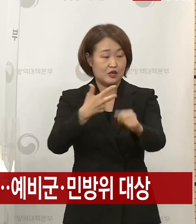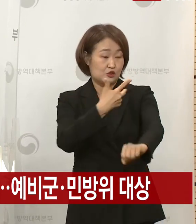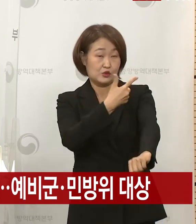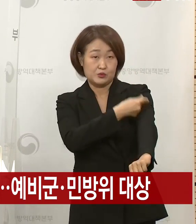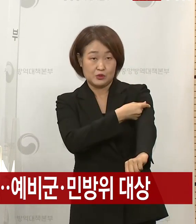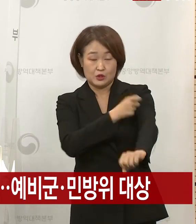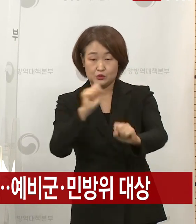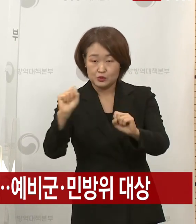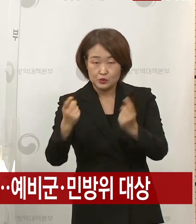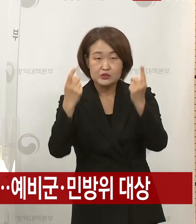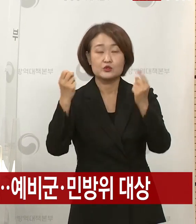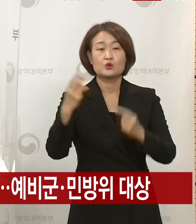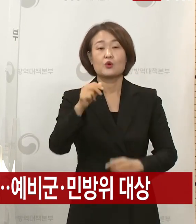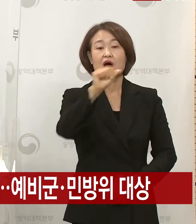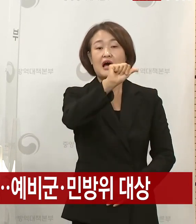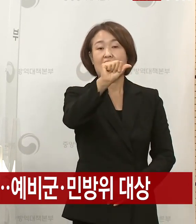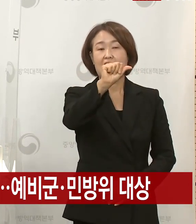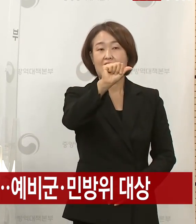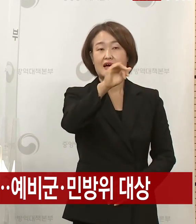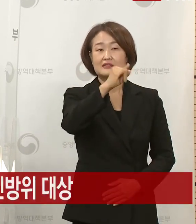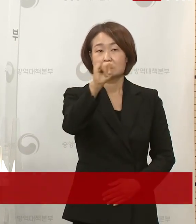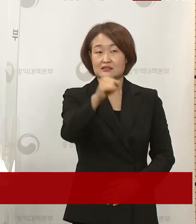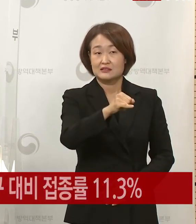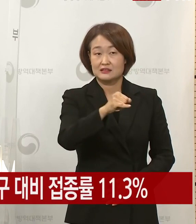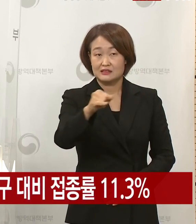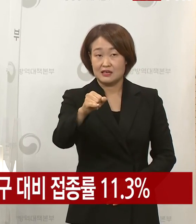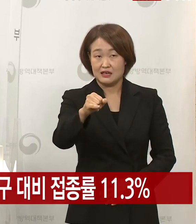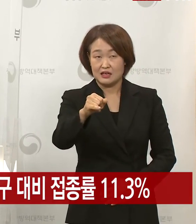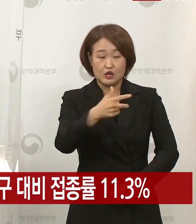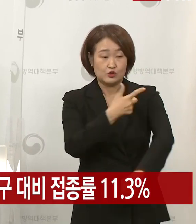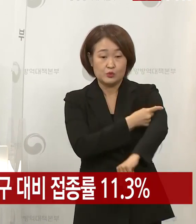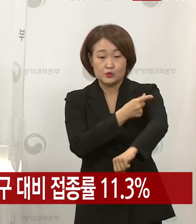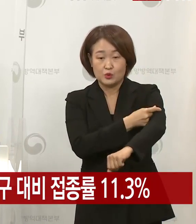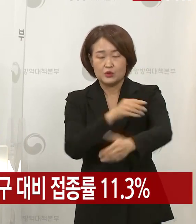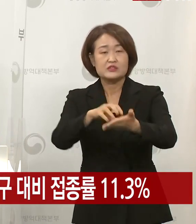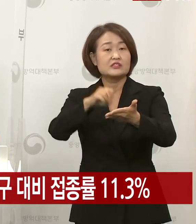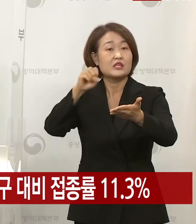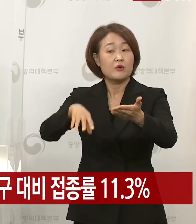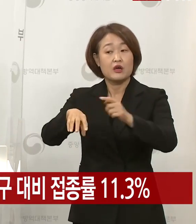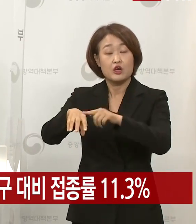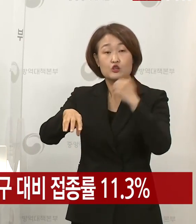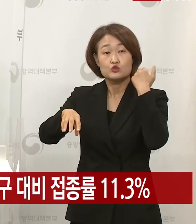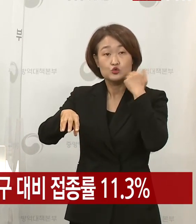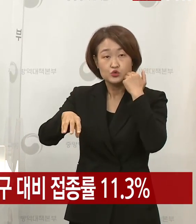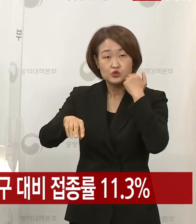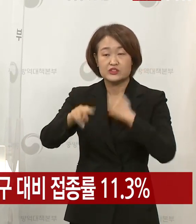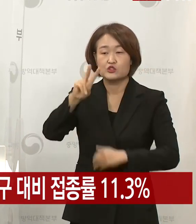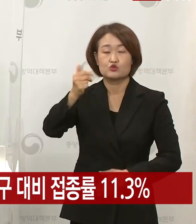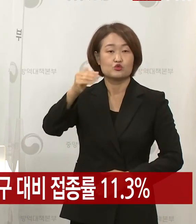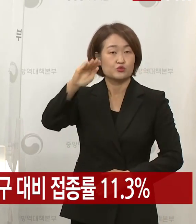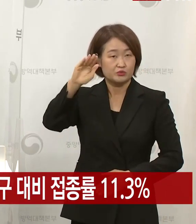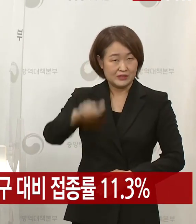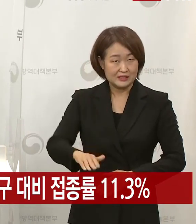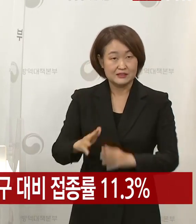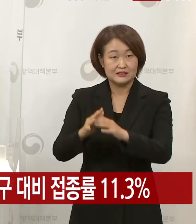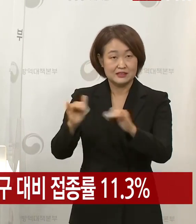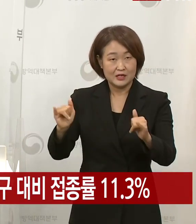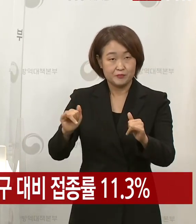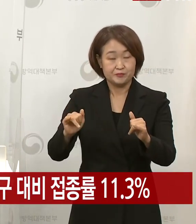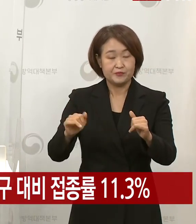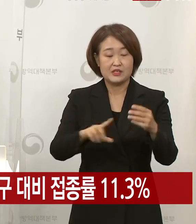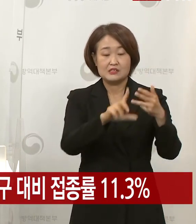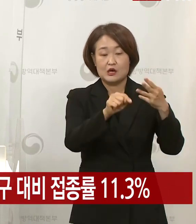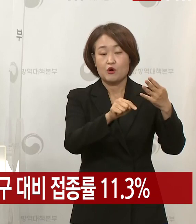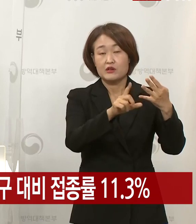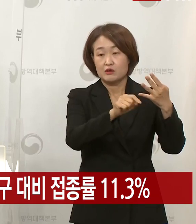동시에 아스트라제네카 접종 대상에서 제외된 30세 미만 2분기 접종 대상자에 대한